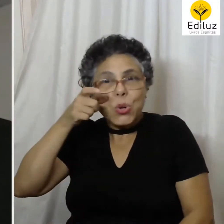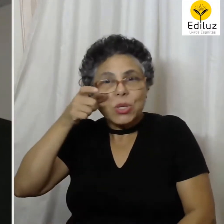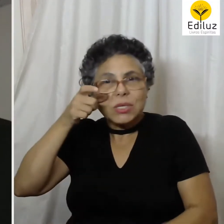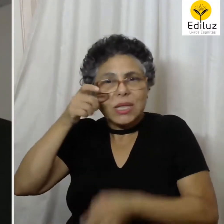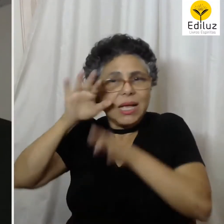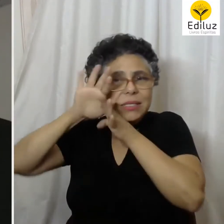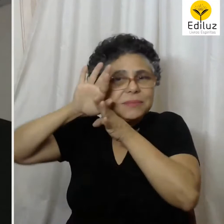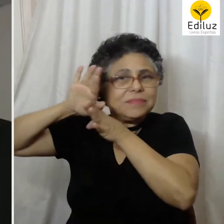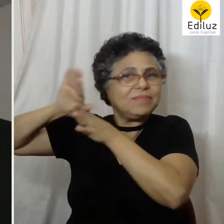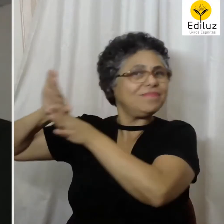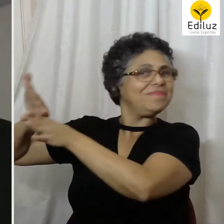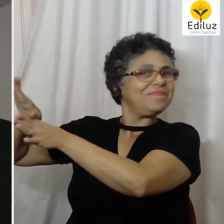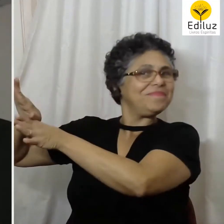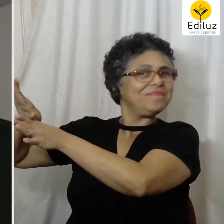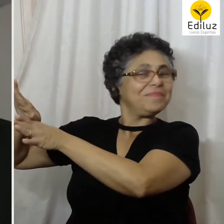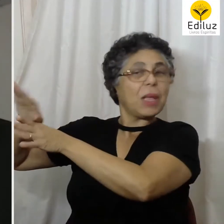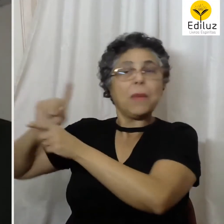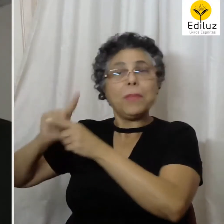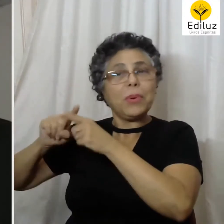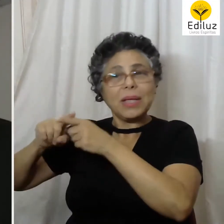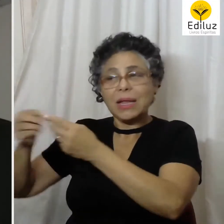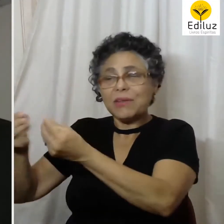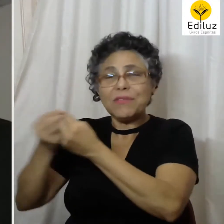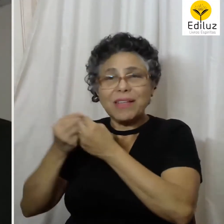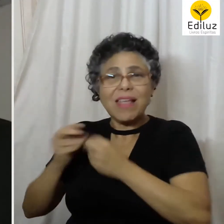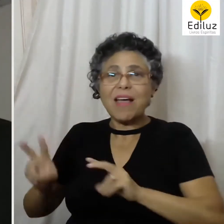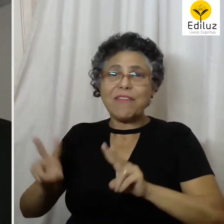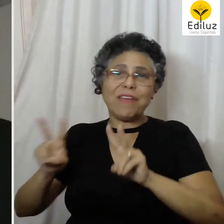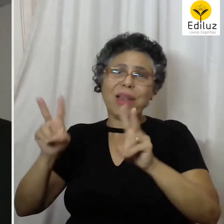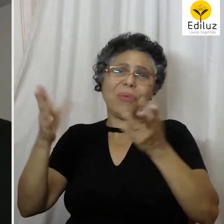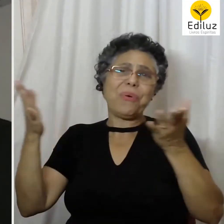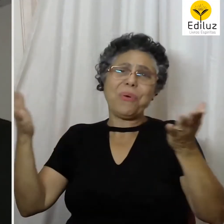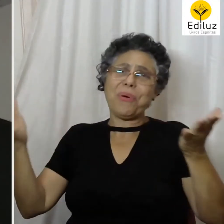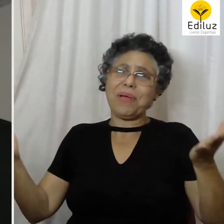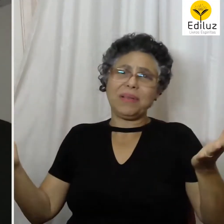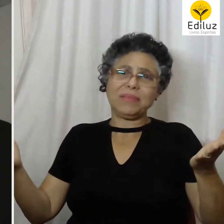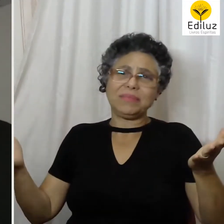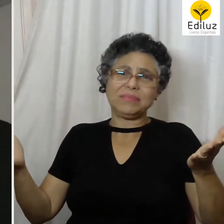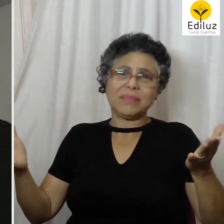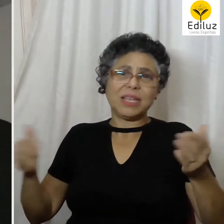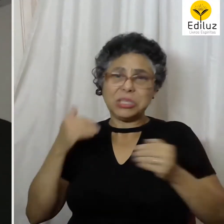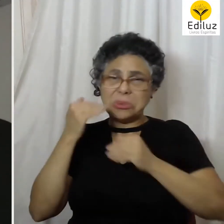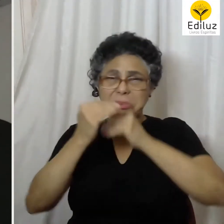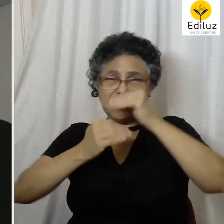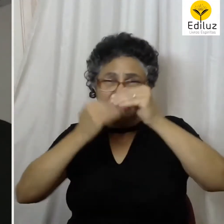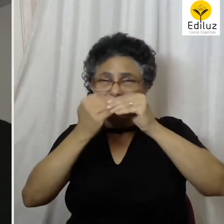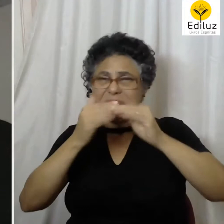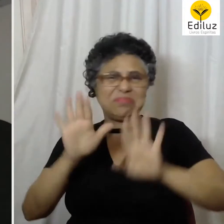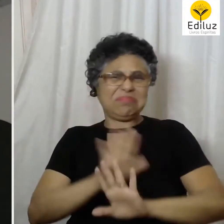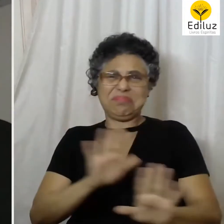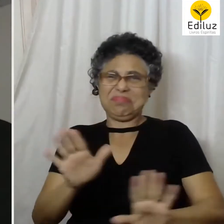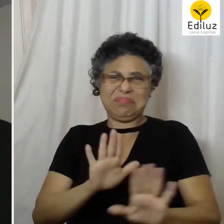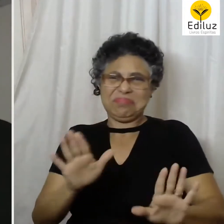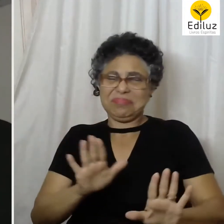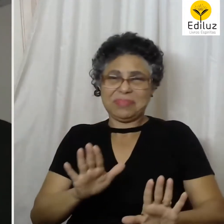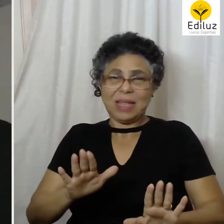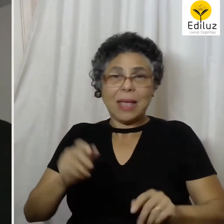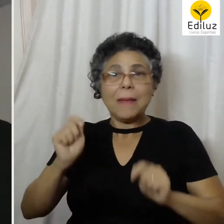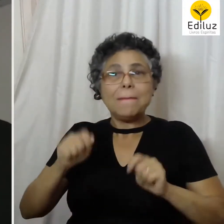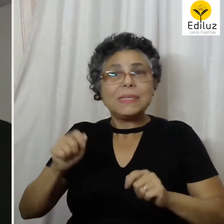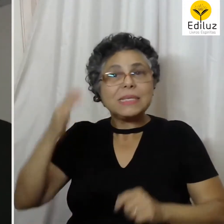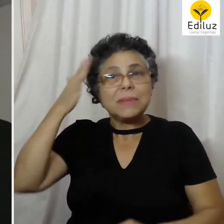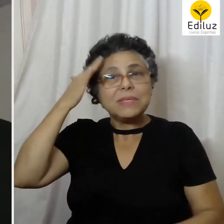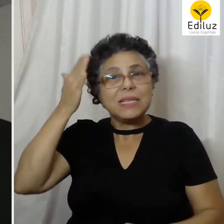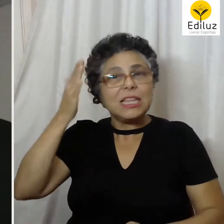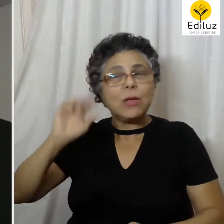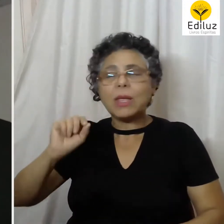agregam valor nas nossas relações, nem no nosso progresso. Entender que tudo que nos